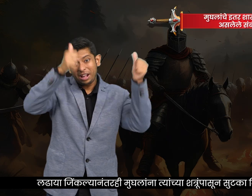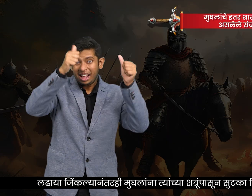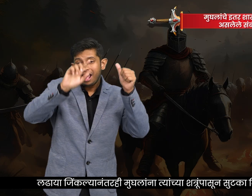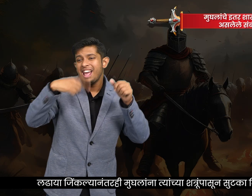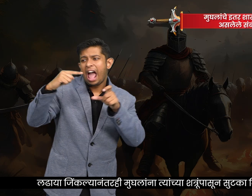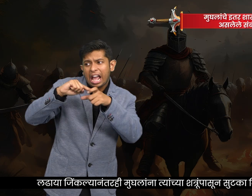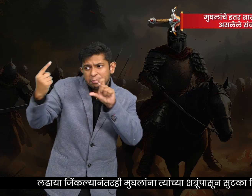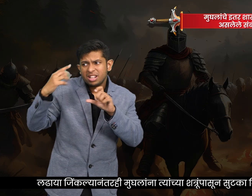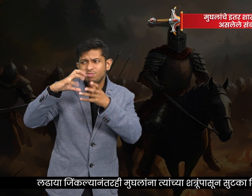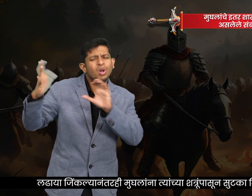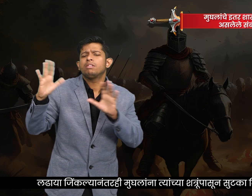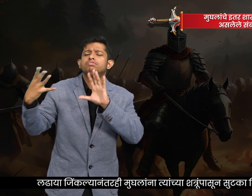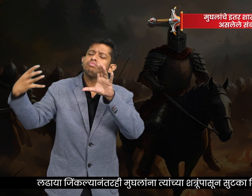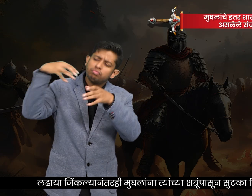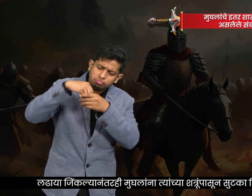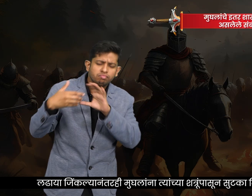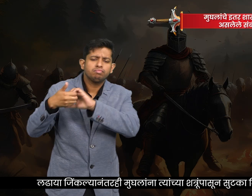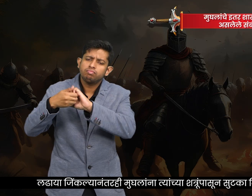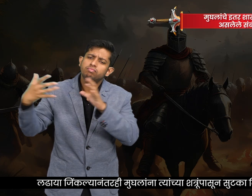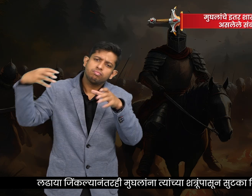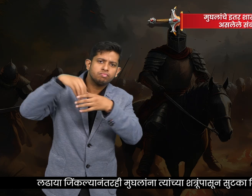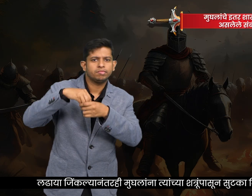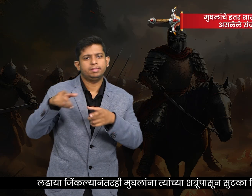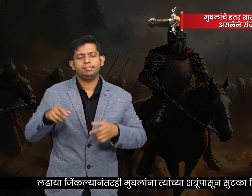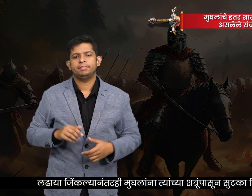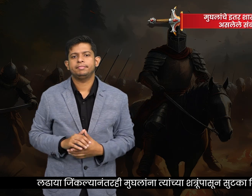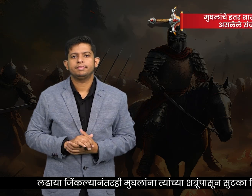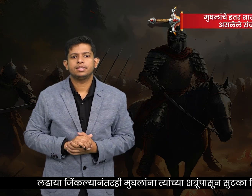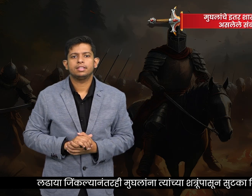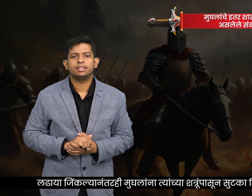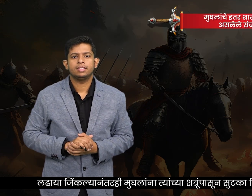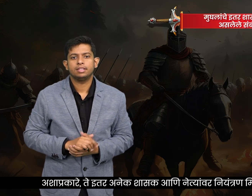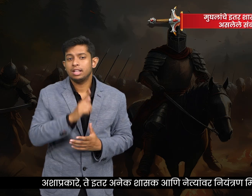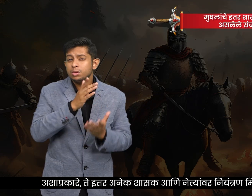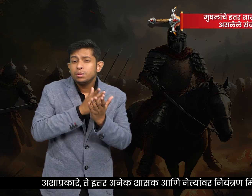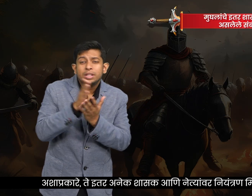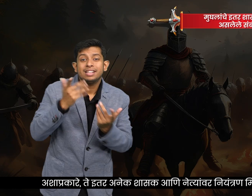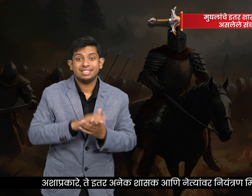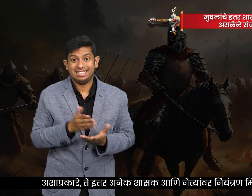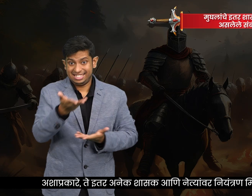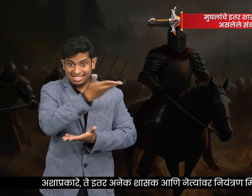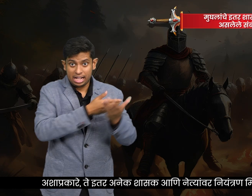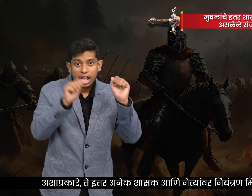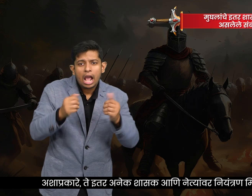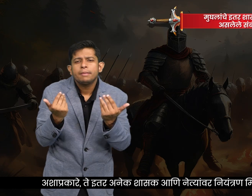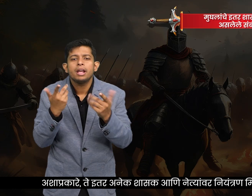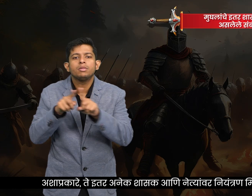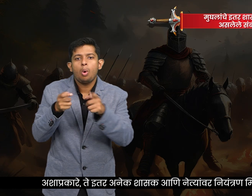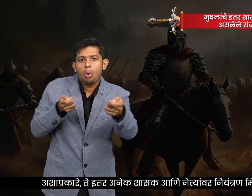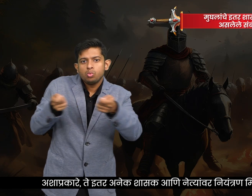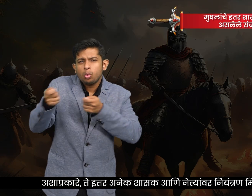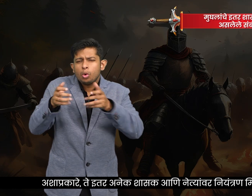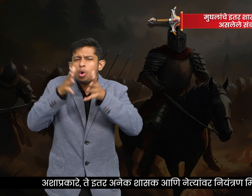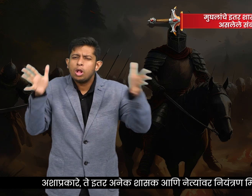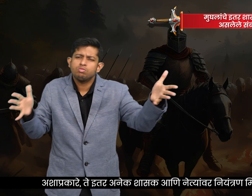जिंकल्यानंतरही मुघलांना त्यांच्या शत्रूपासून सुटका मिळाली नाही. अशा प्रकारे ते इतर अनेक